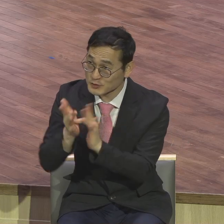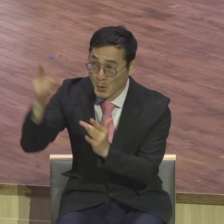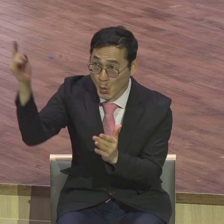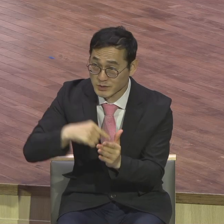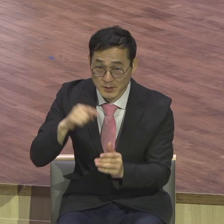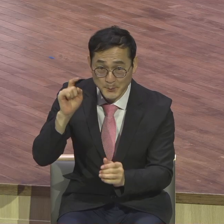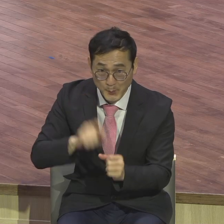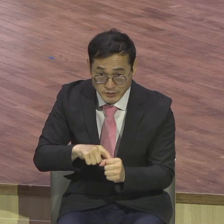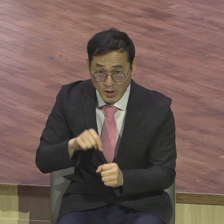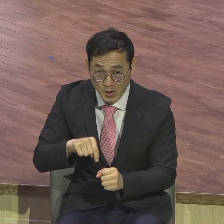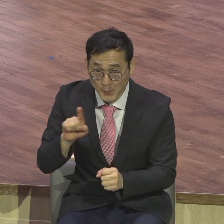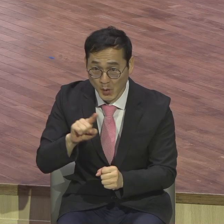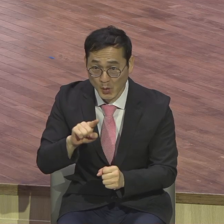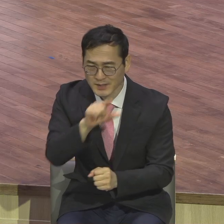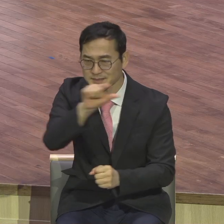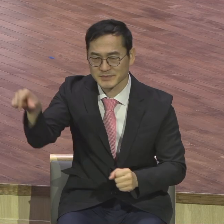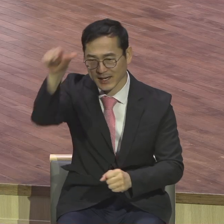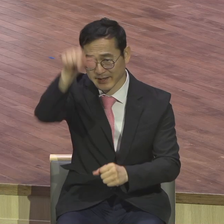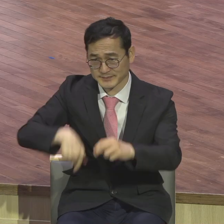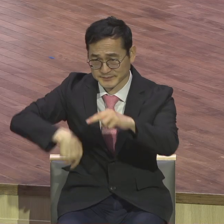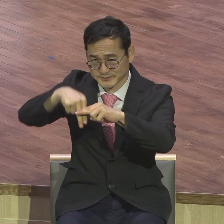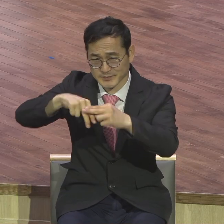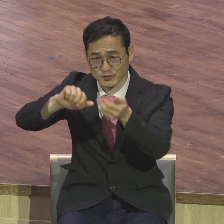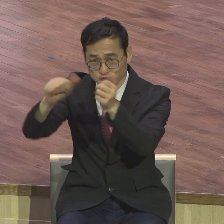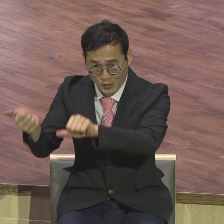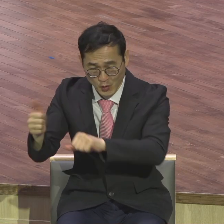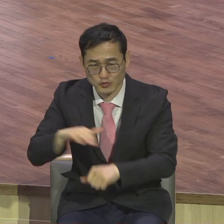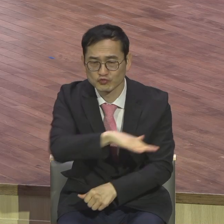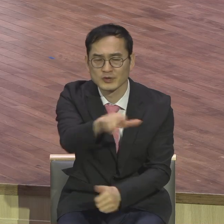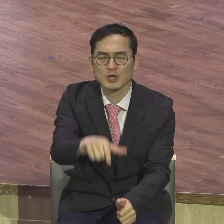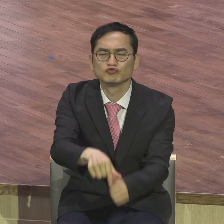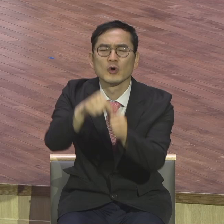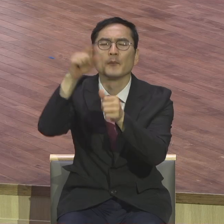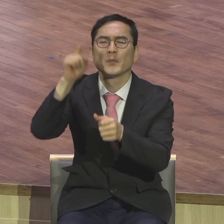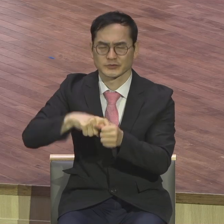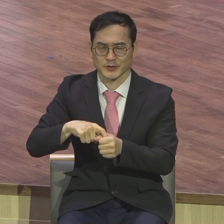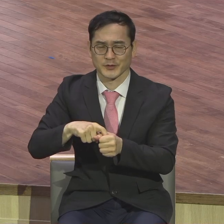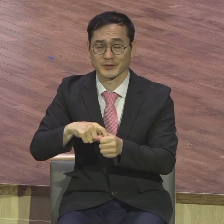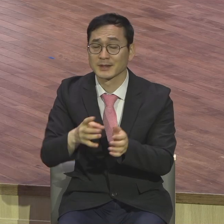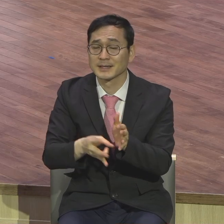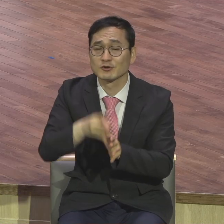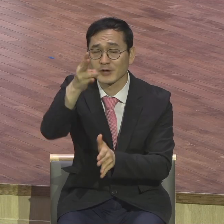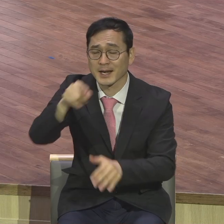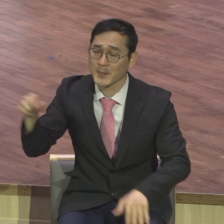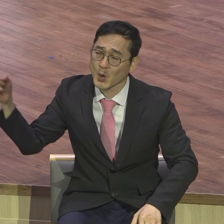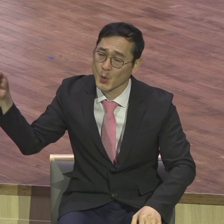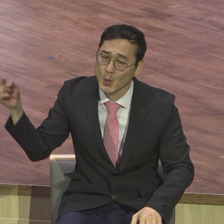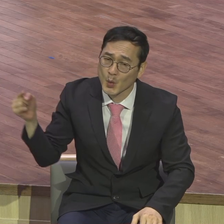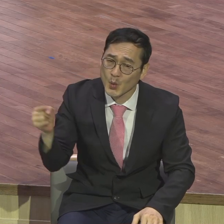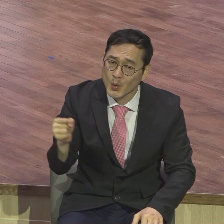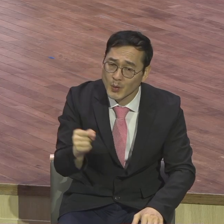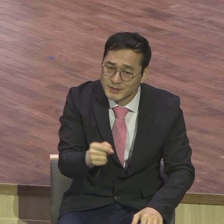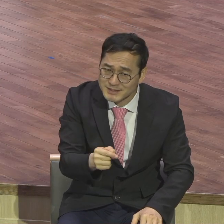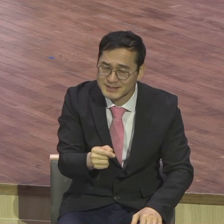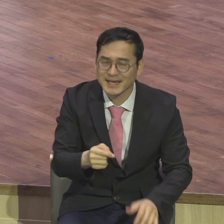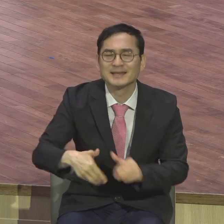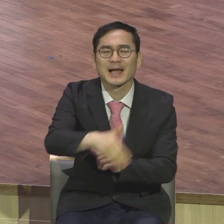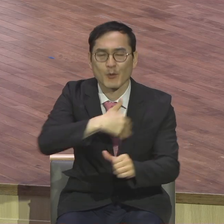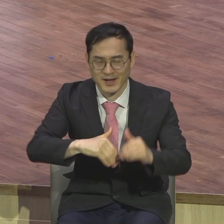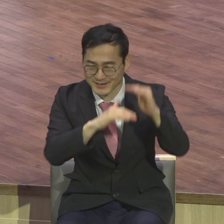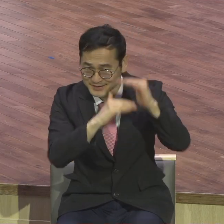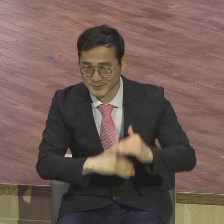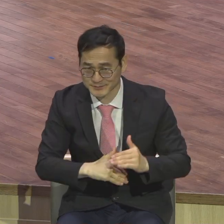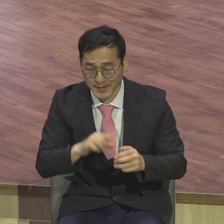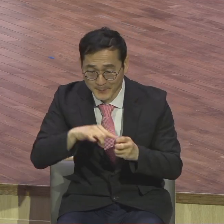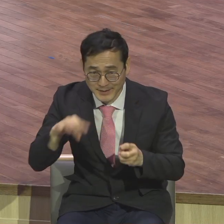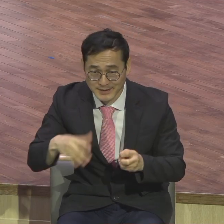십자가 대속을 위해서 예루살렘에 입성했을 때에 발생한 일들이에요. 마테고금